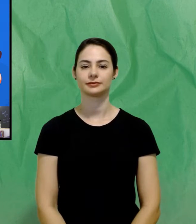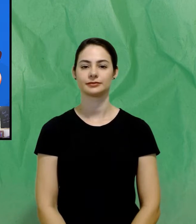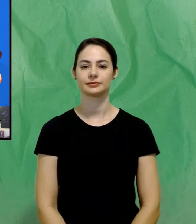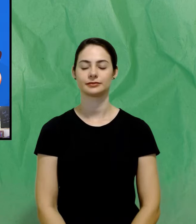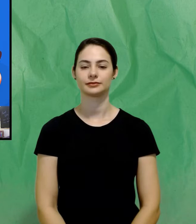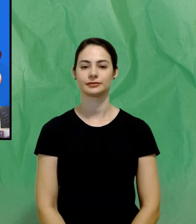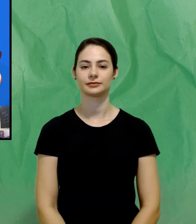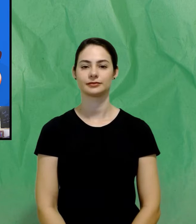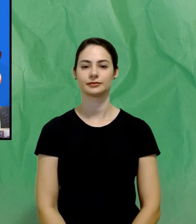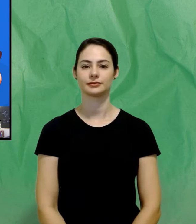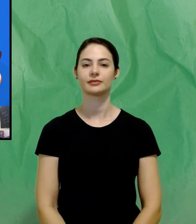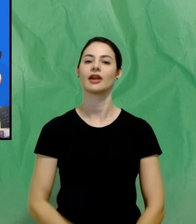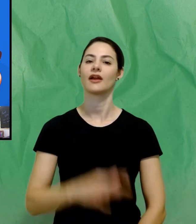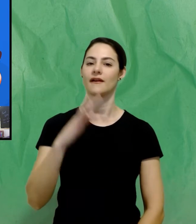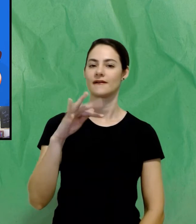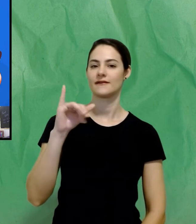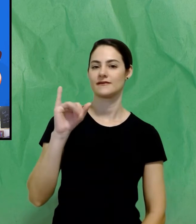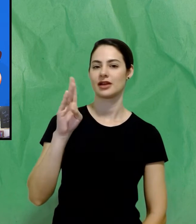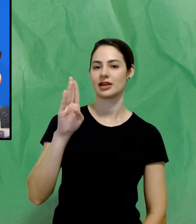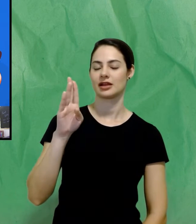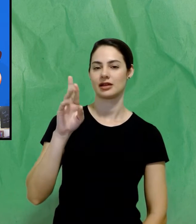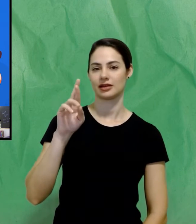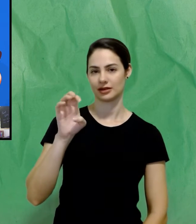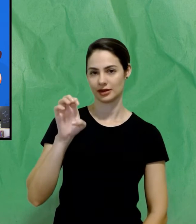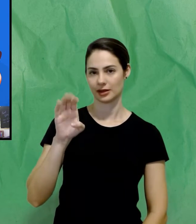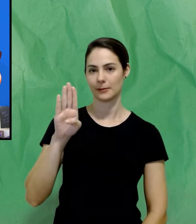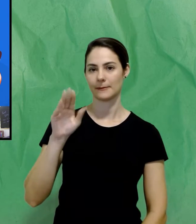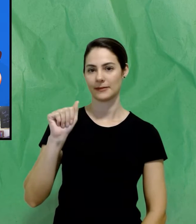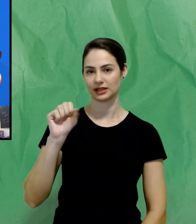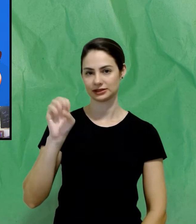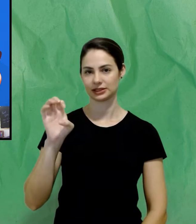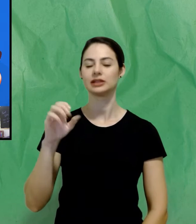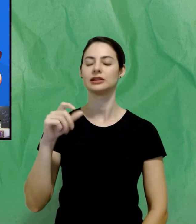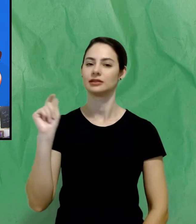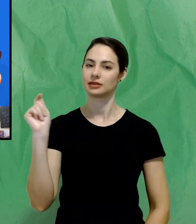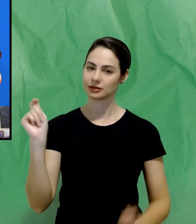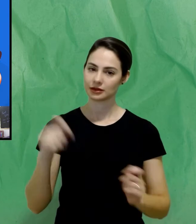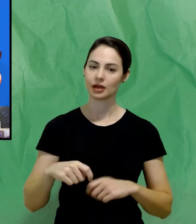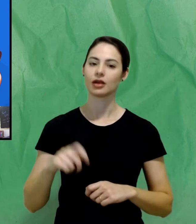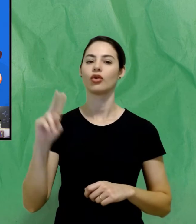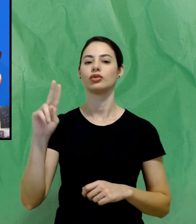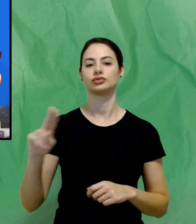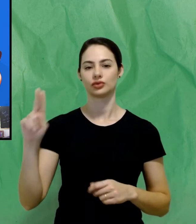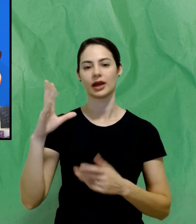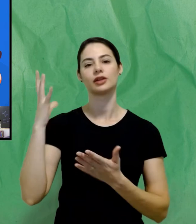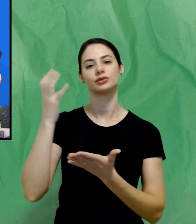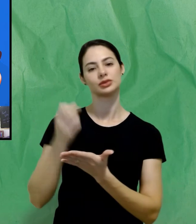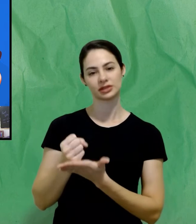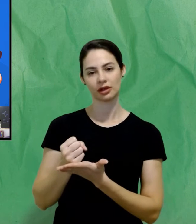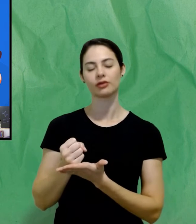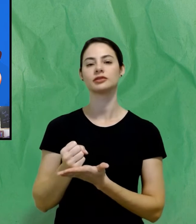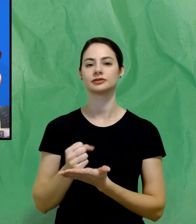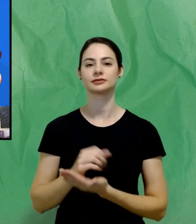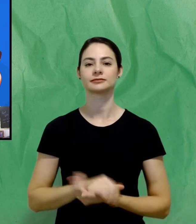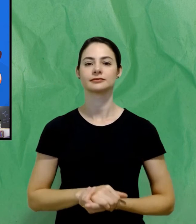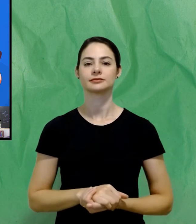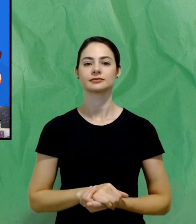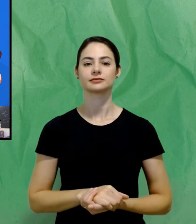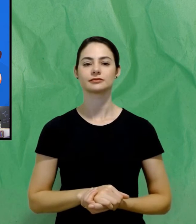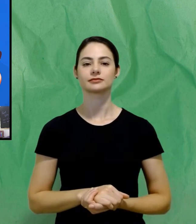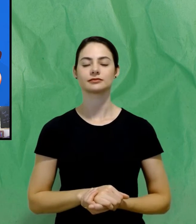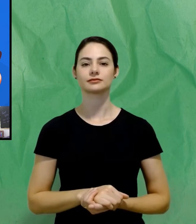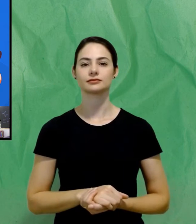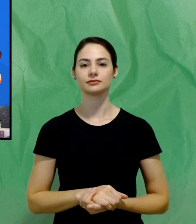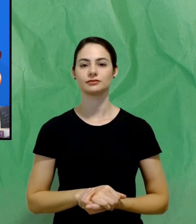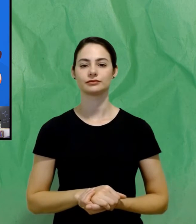Com o Firebase, a gente vai poder fazer a autenticação do usuário, né? Nós vamos ter esse usuário salvo aqui na base de dados.